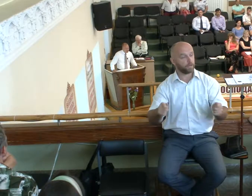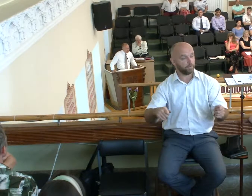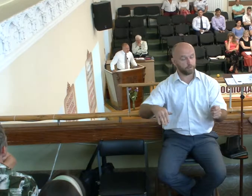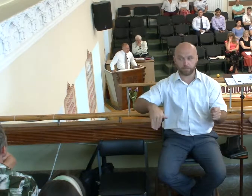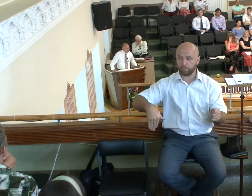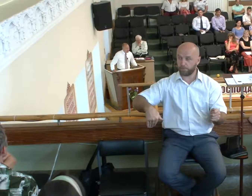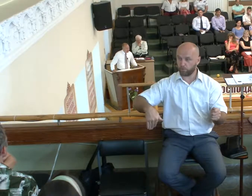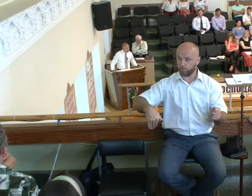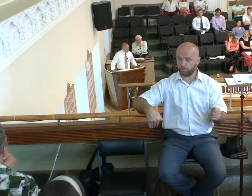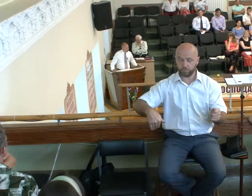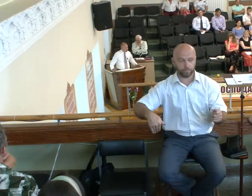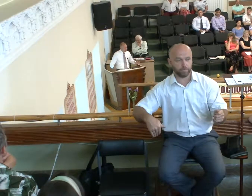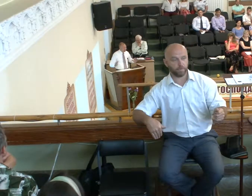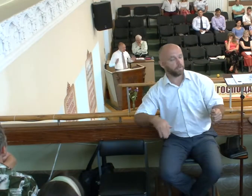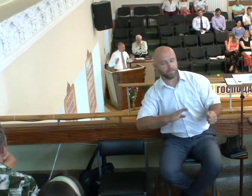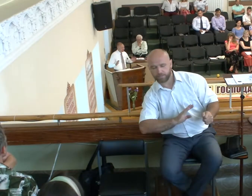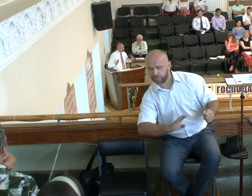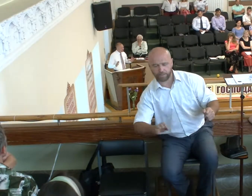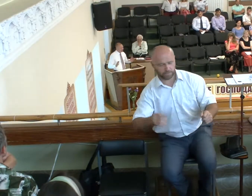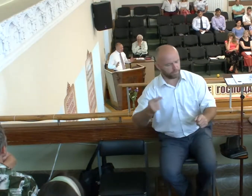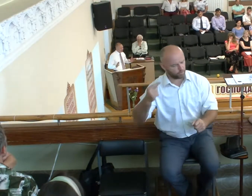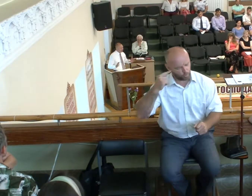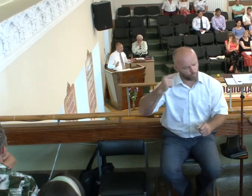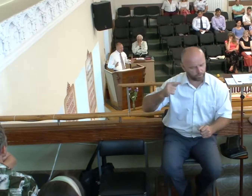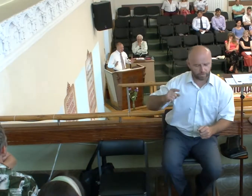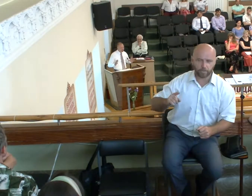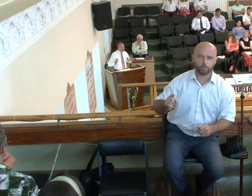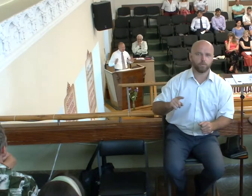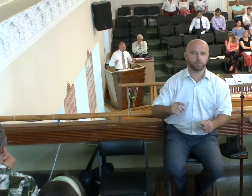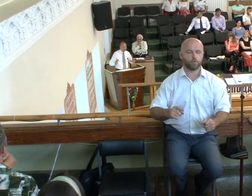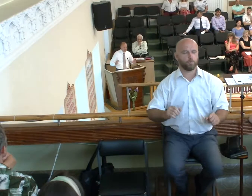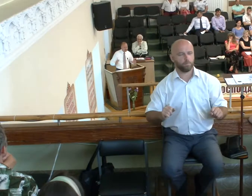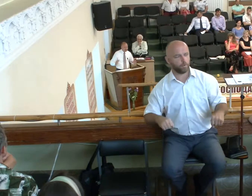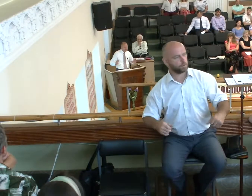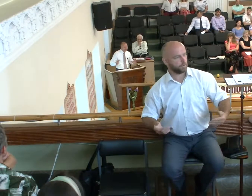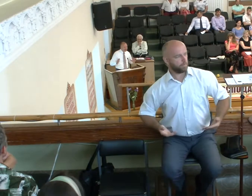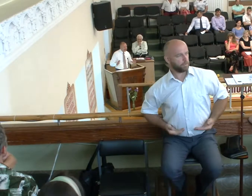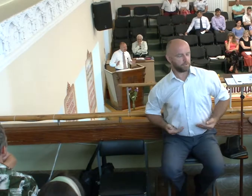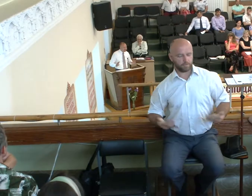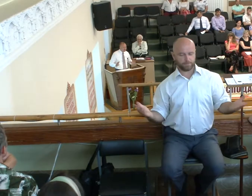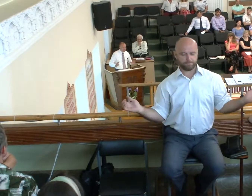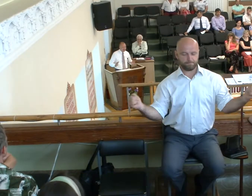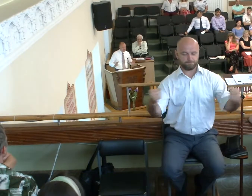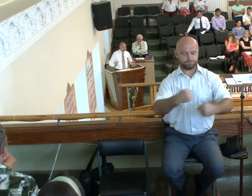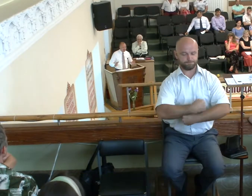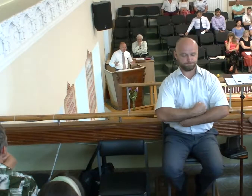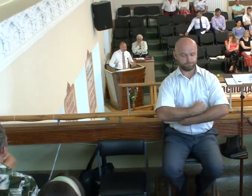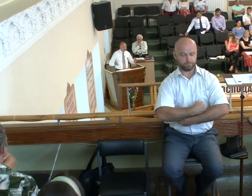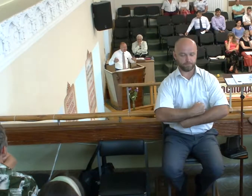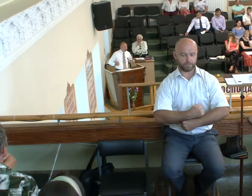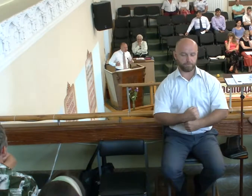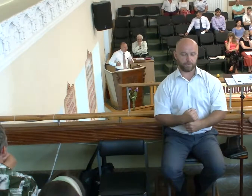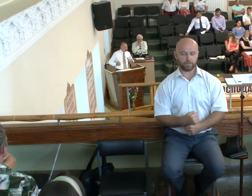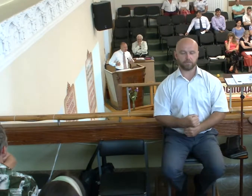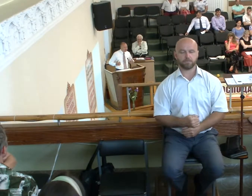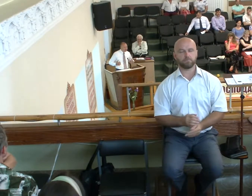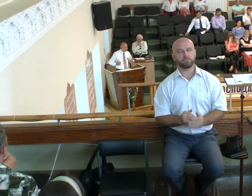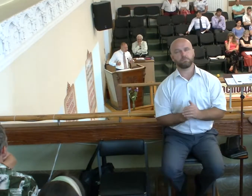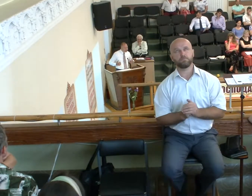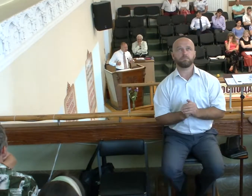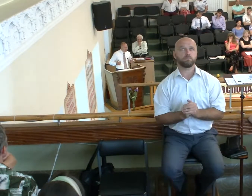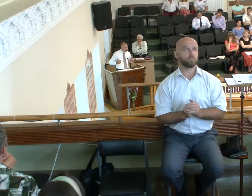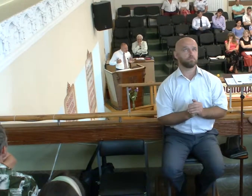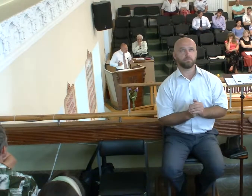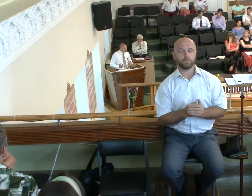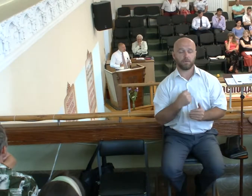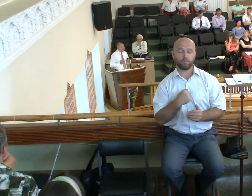не думать о том, что можно жизнь свою прожить за ширмой религиозности, скрывая что-то.